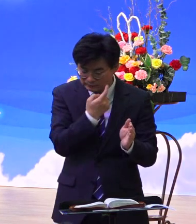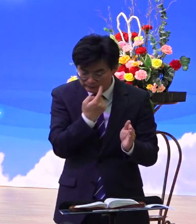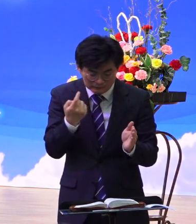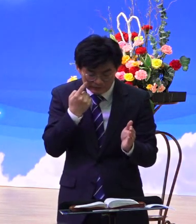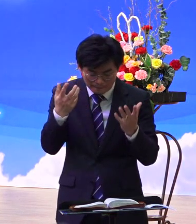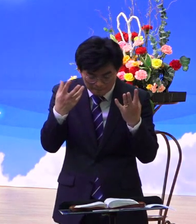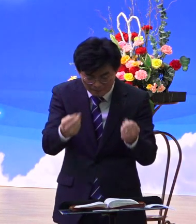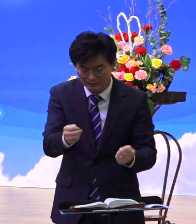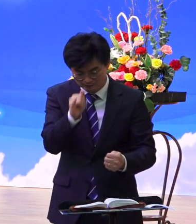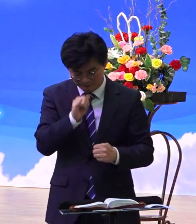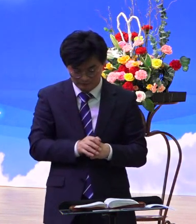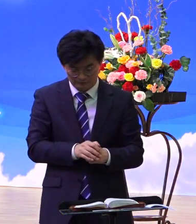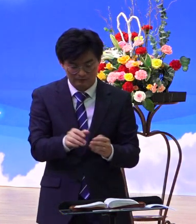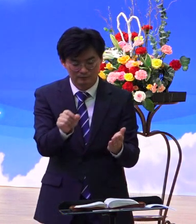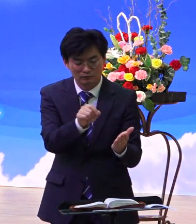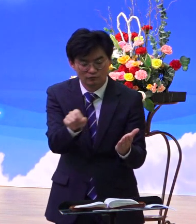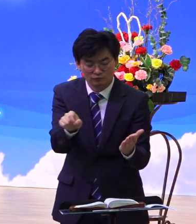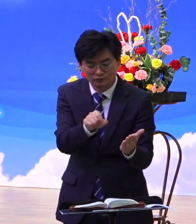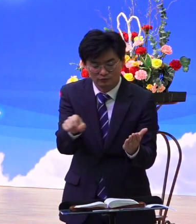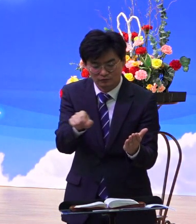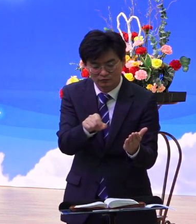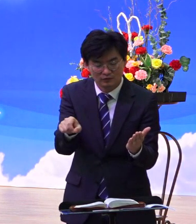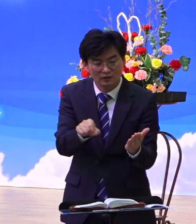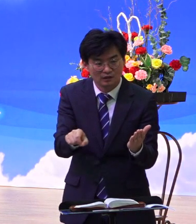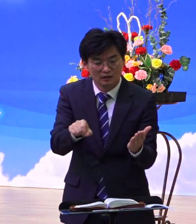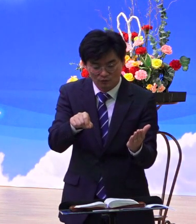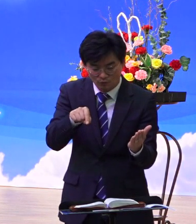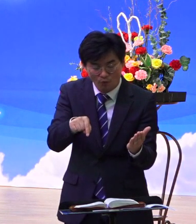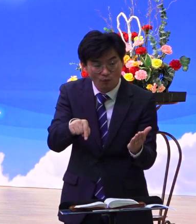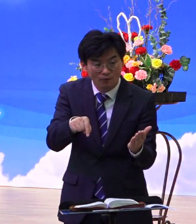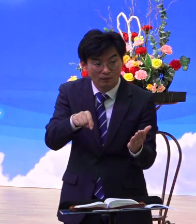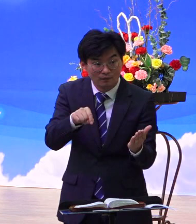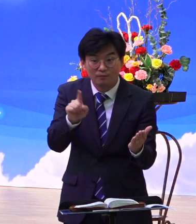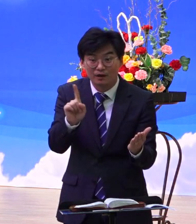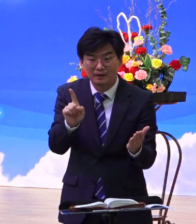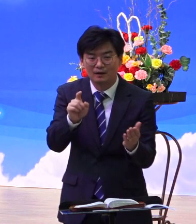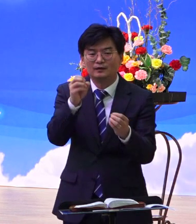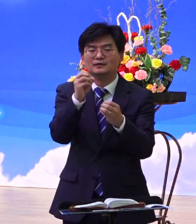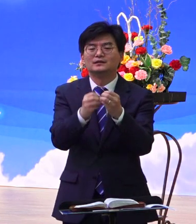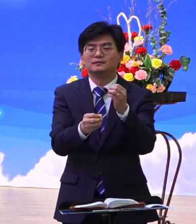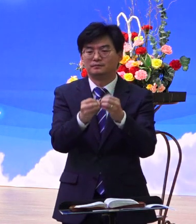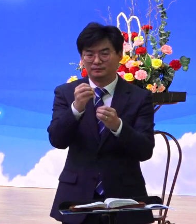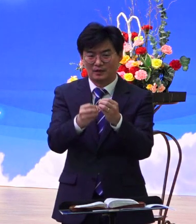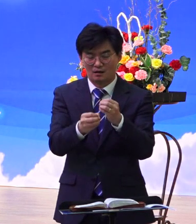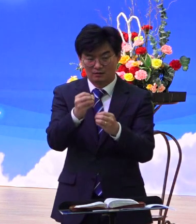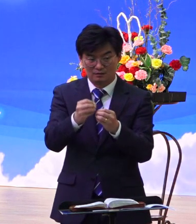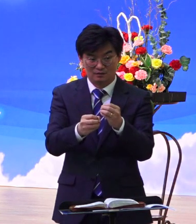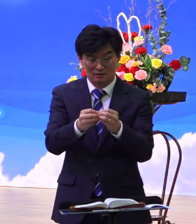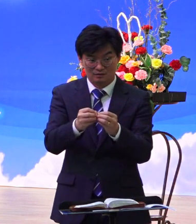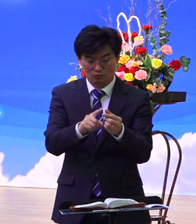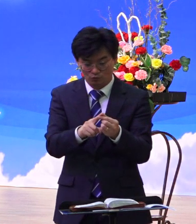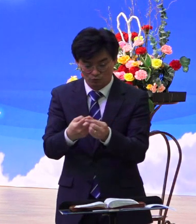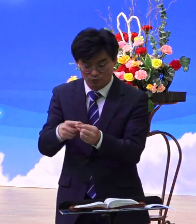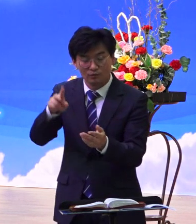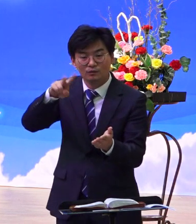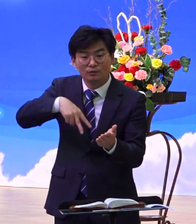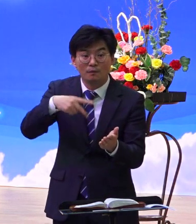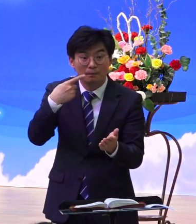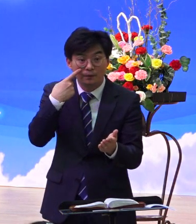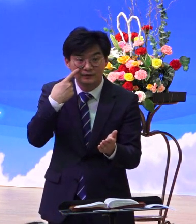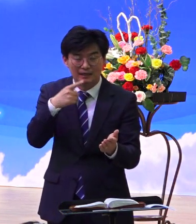남아있는 구절이 있다고 합니다. 거기가 시편 34편 4절 말씀인데 여러분 화면을 보시면서